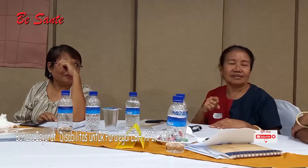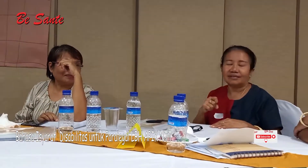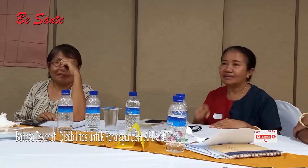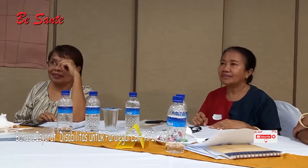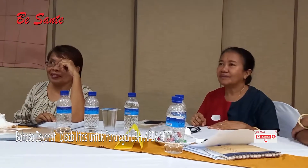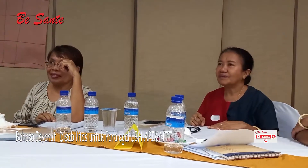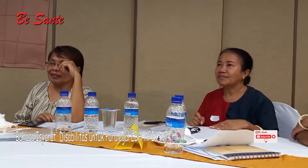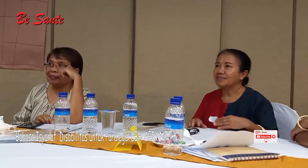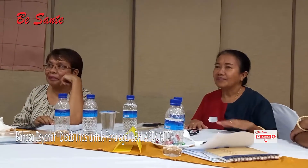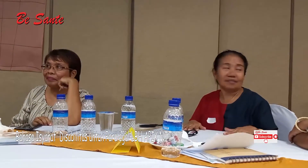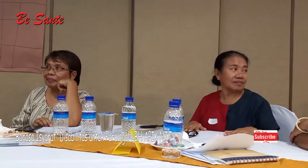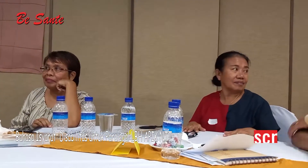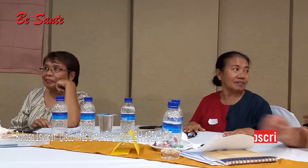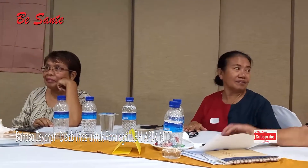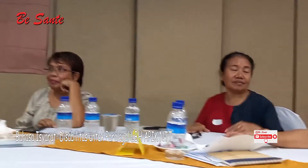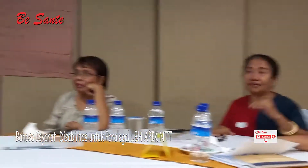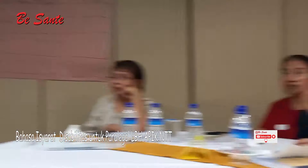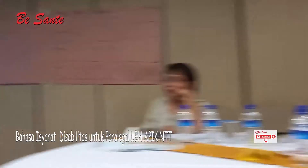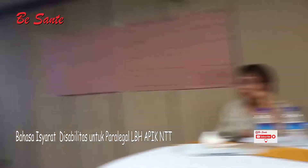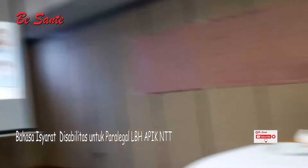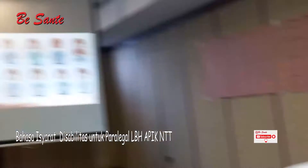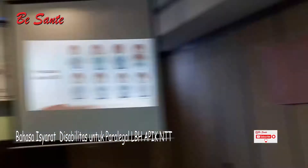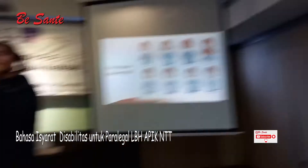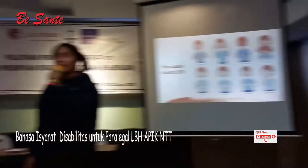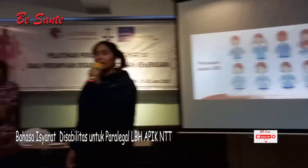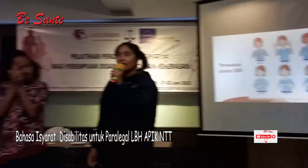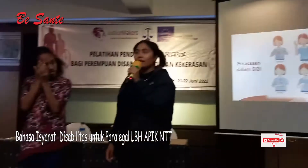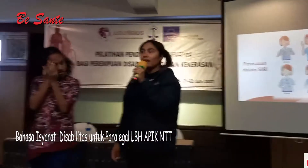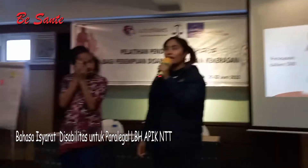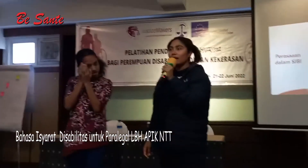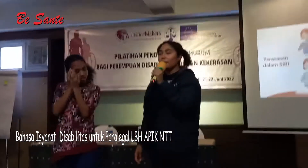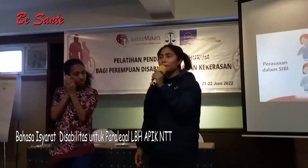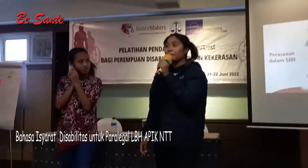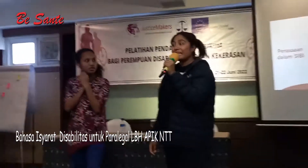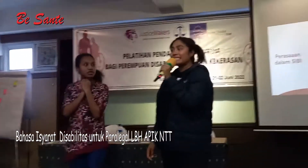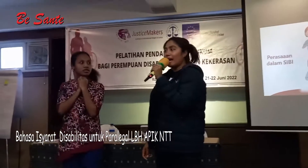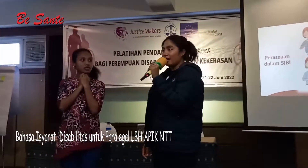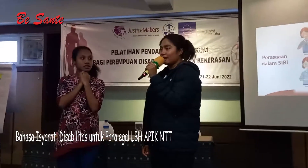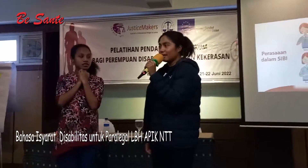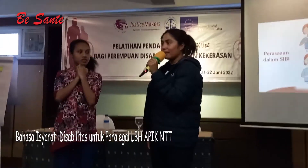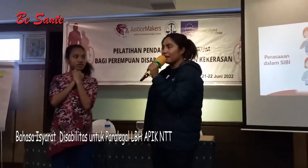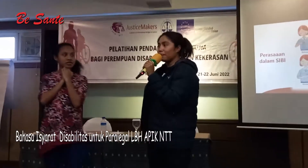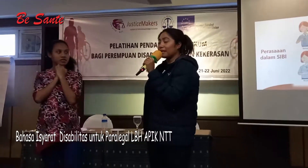Tang. Tang tadi begini. Oke, okay, sekarang kita kerja.